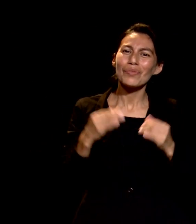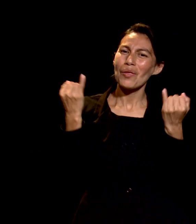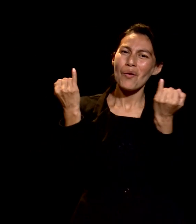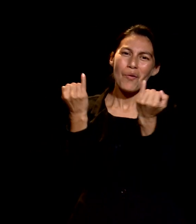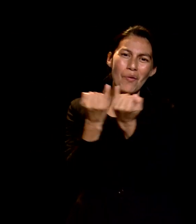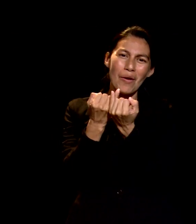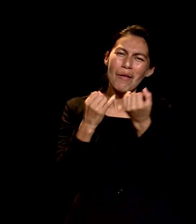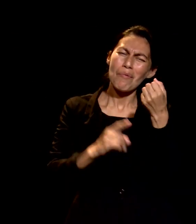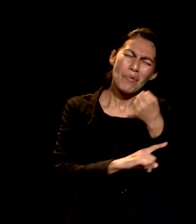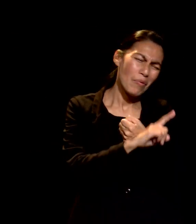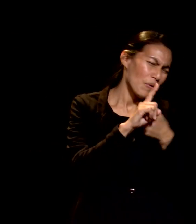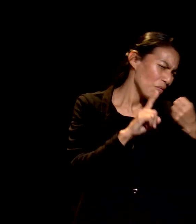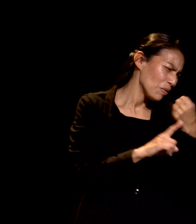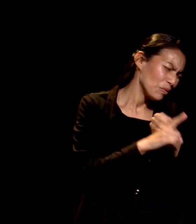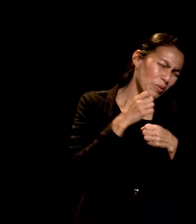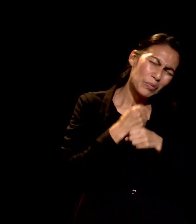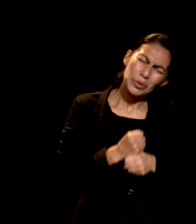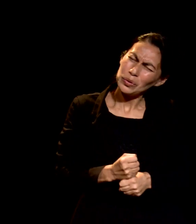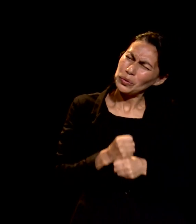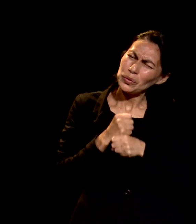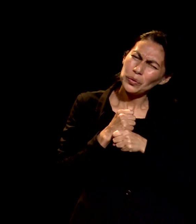saldrá